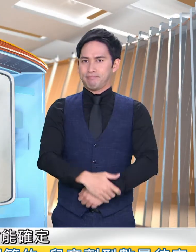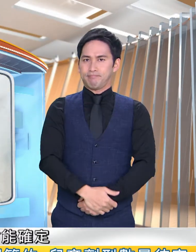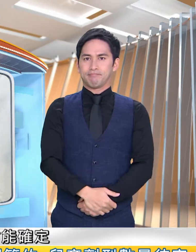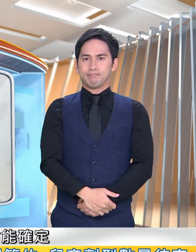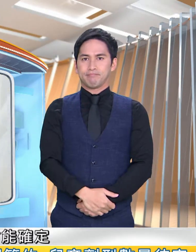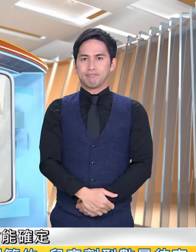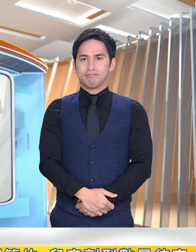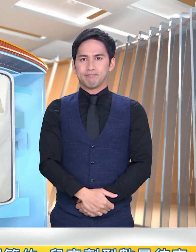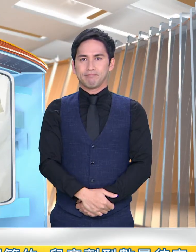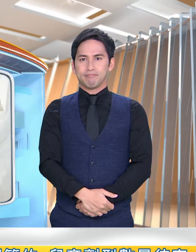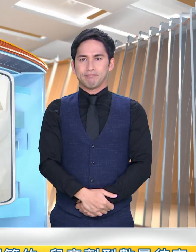定。